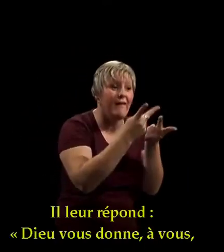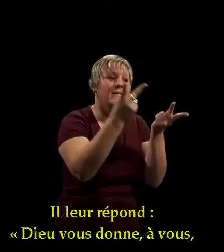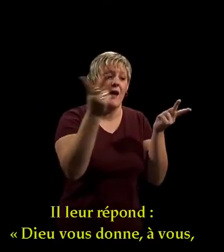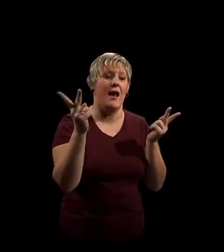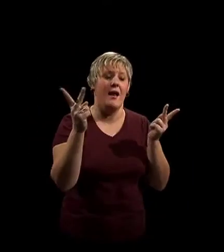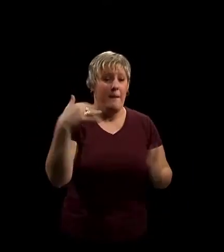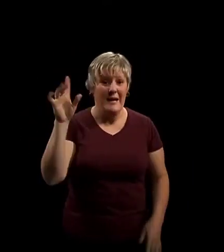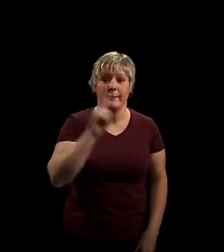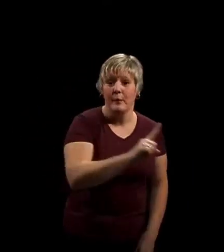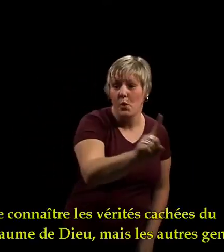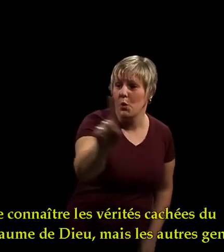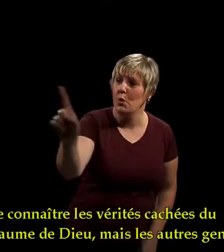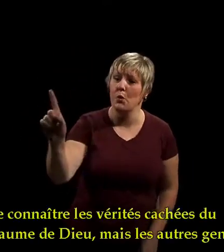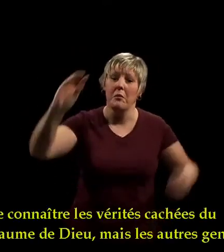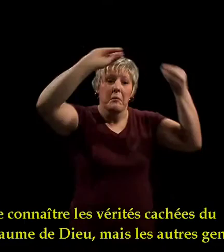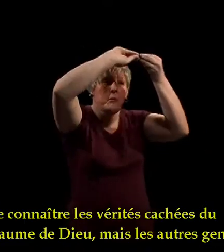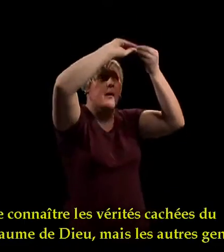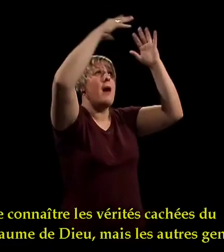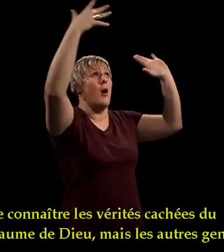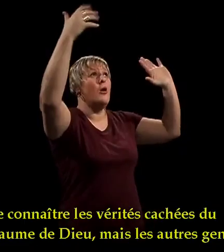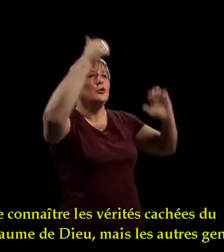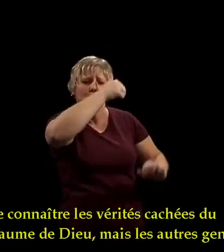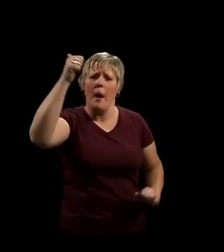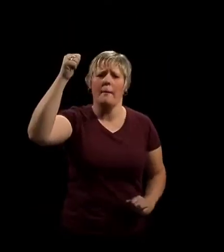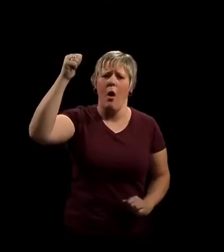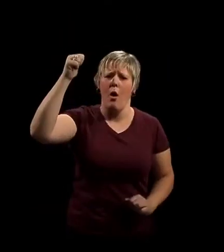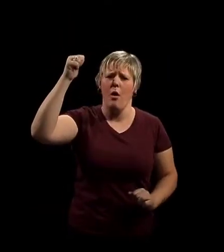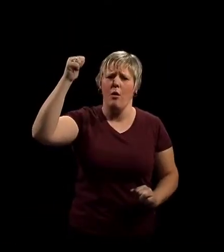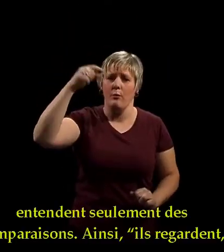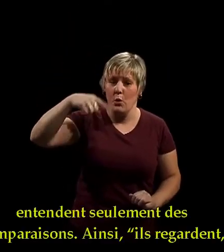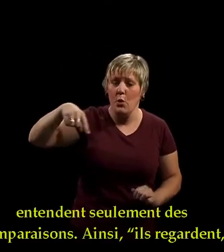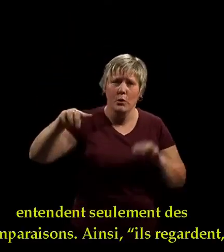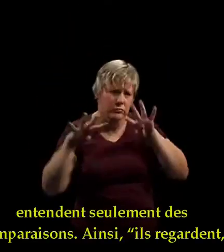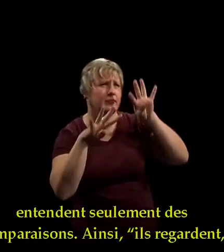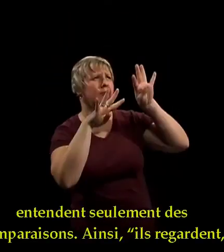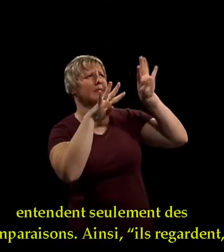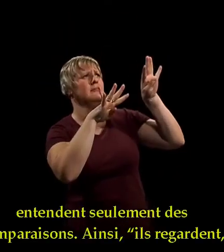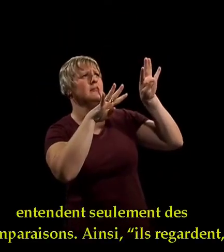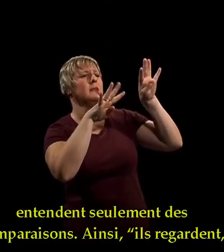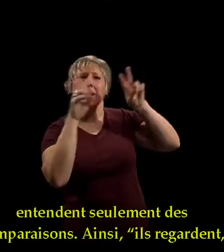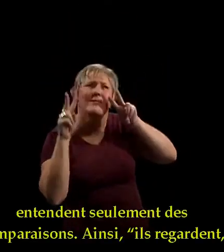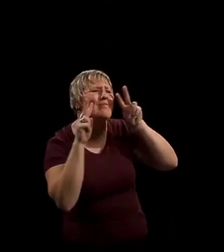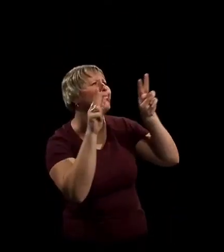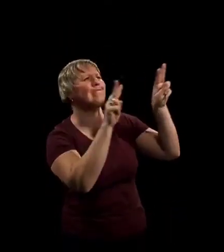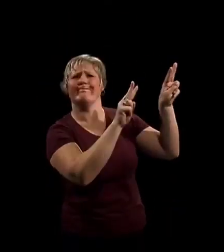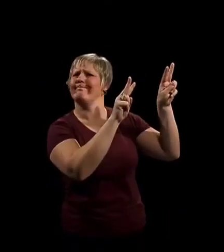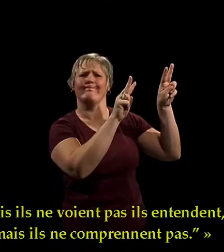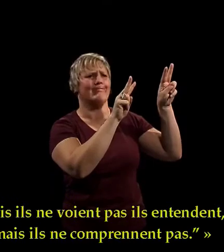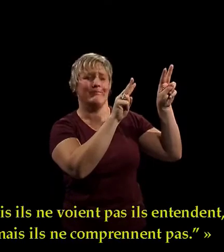Il leur répond, « Dieu vous donne à vous de connaître les vérités cachées du royaume de Dieu. » Mais les autres gens